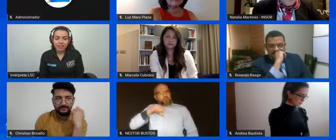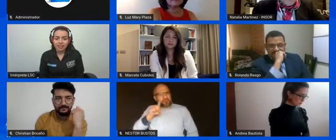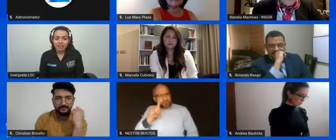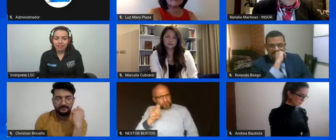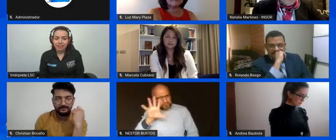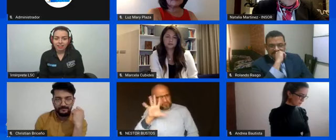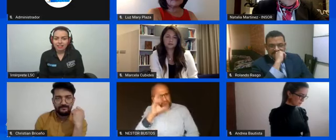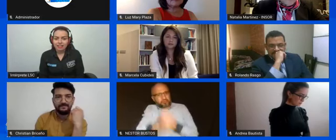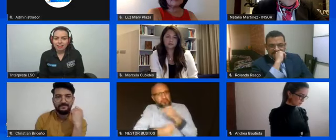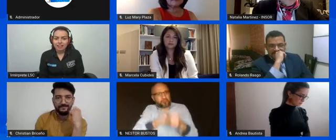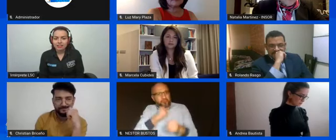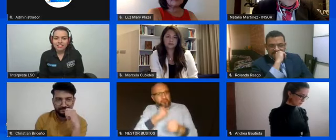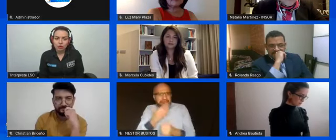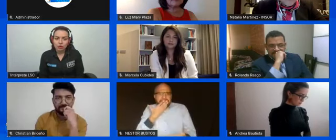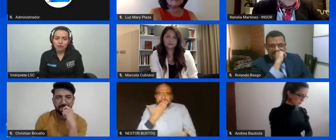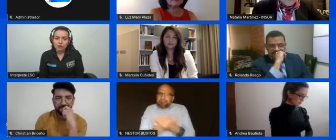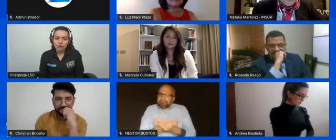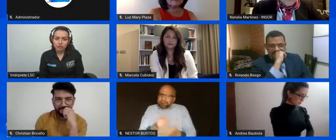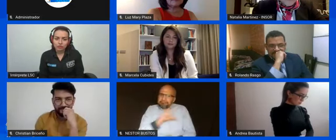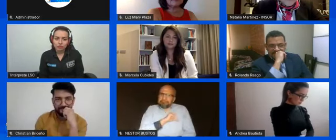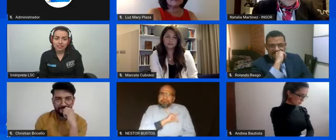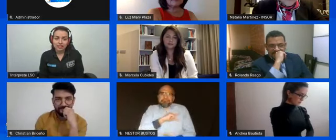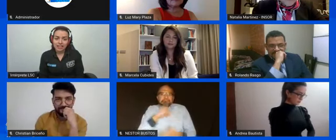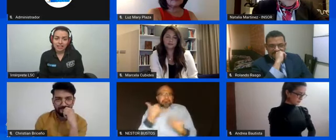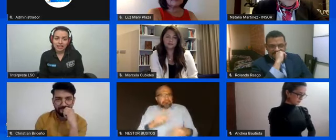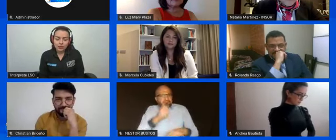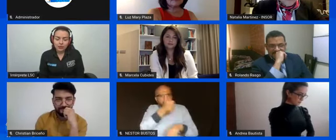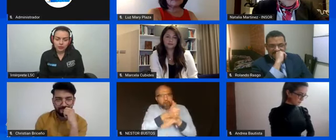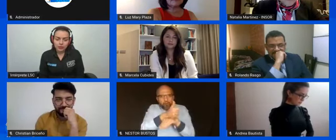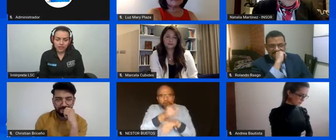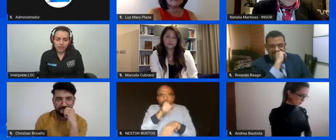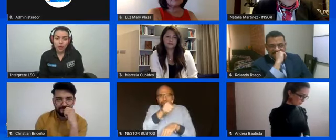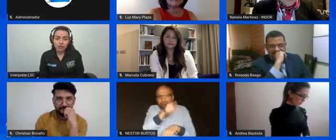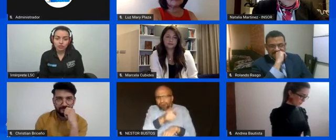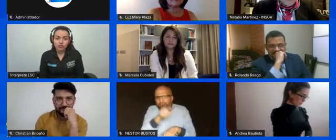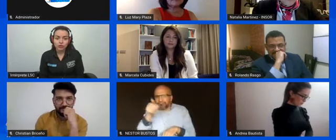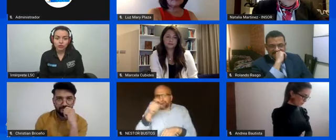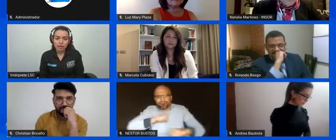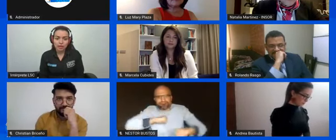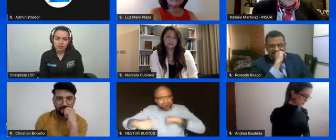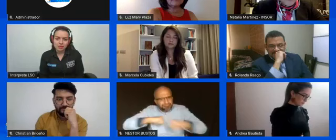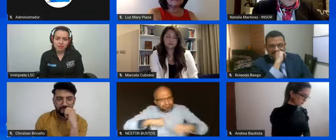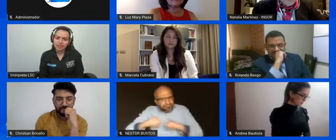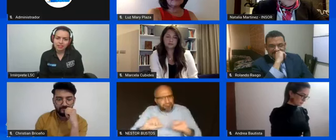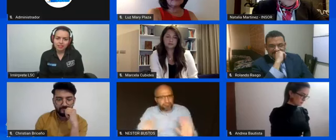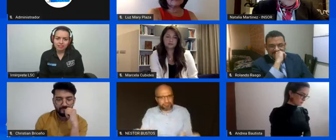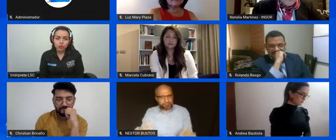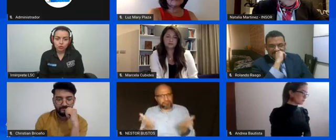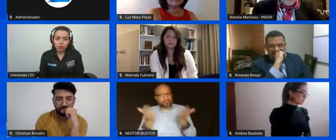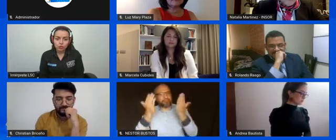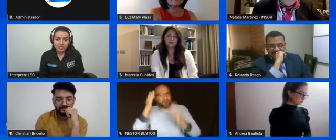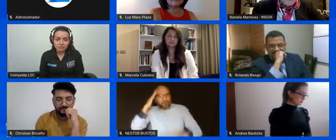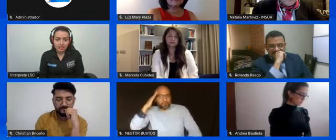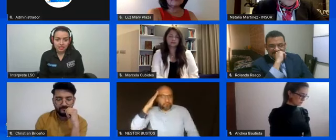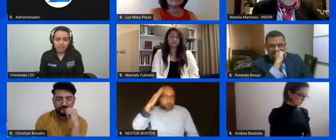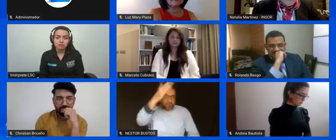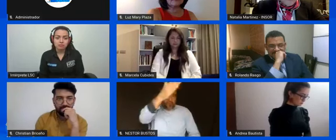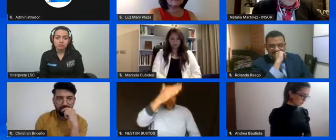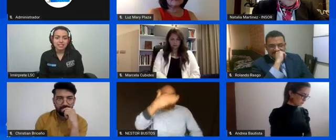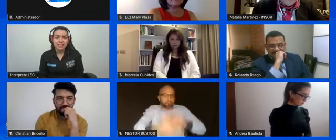un abrazo fraternal porque los 65 años de INSOR a mí me llenan de mucho agradecimiento, también